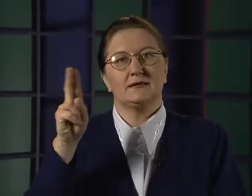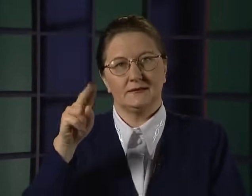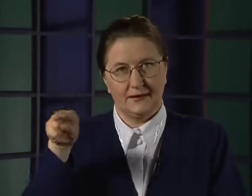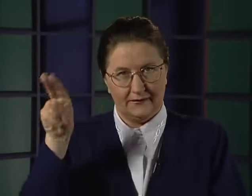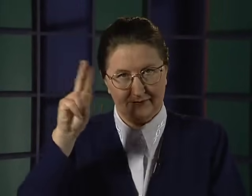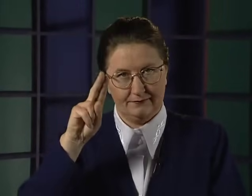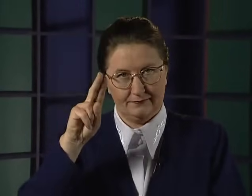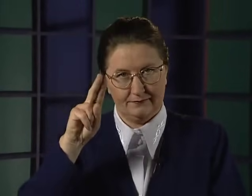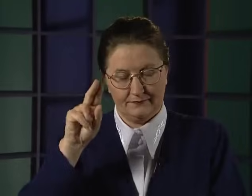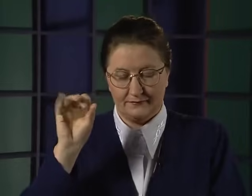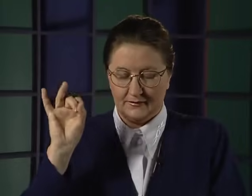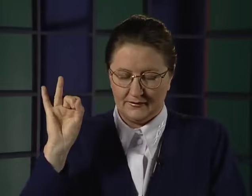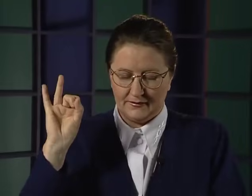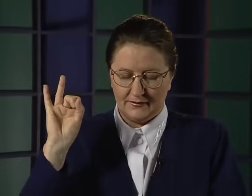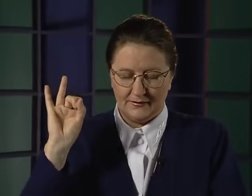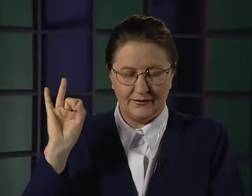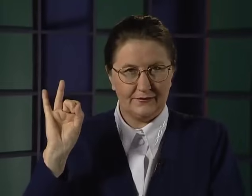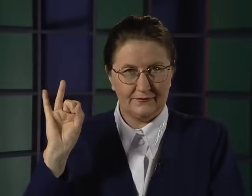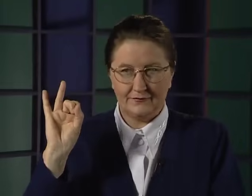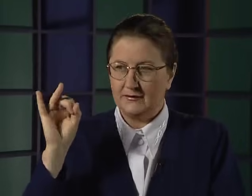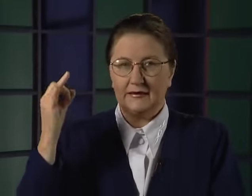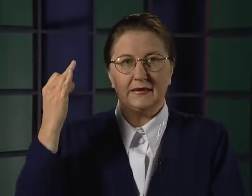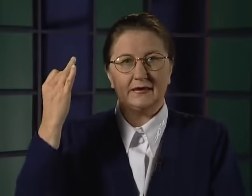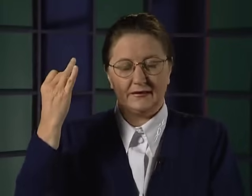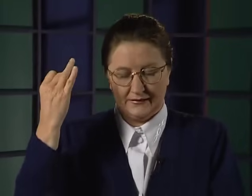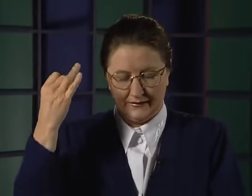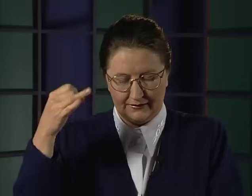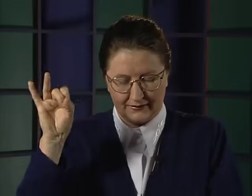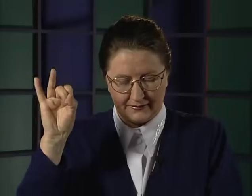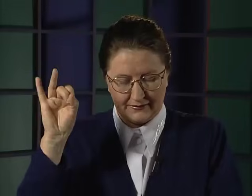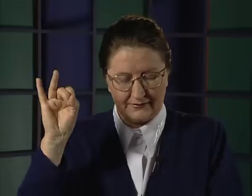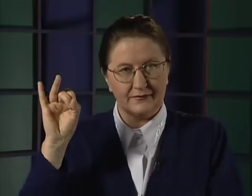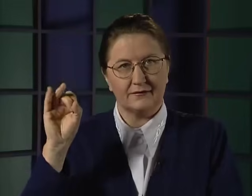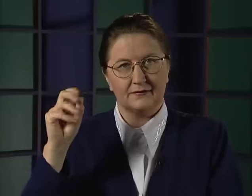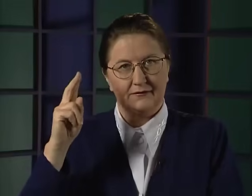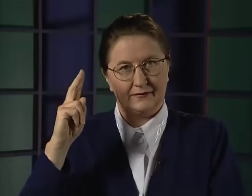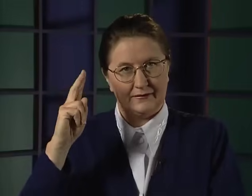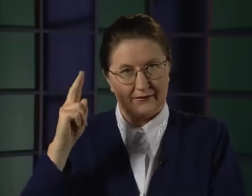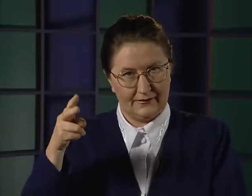Д. И. И. Краткое. К.